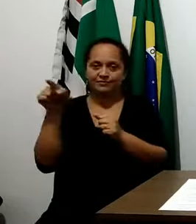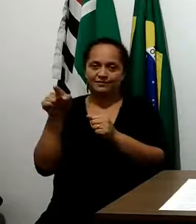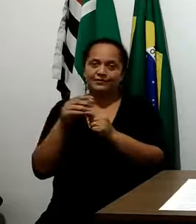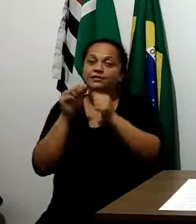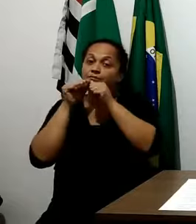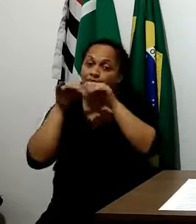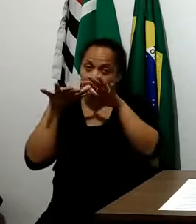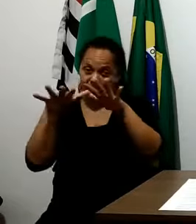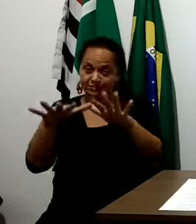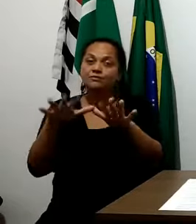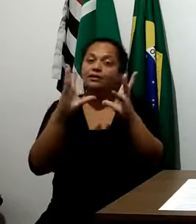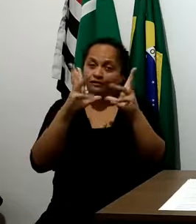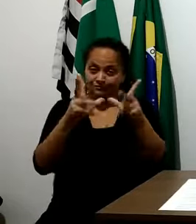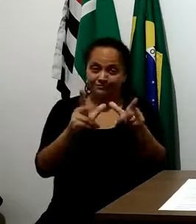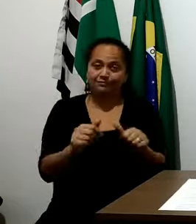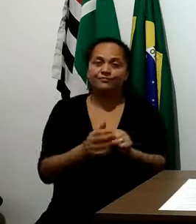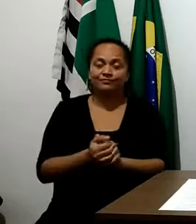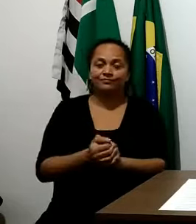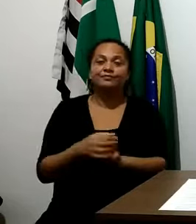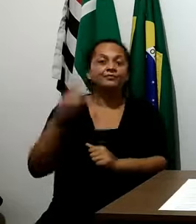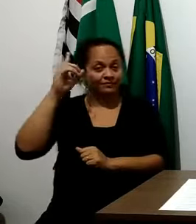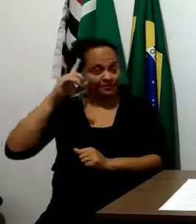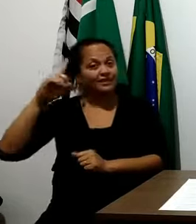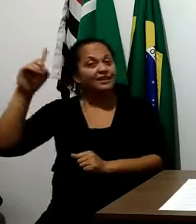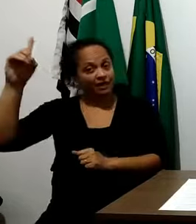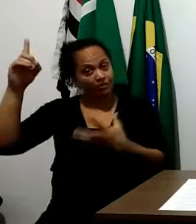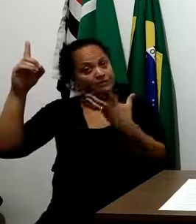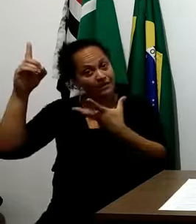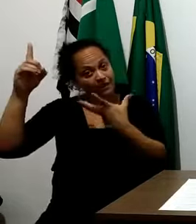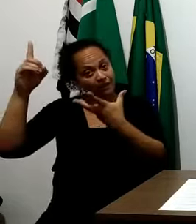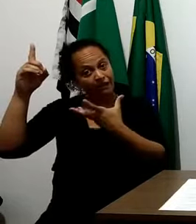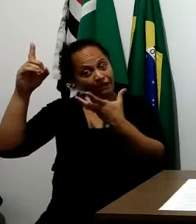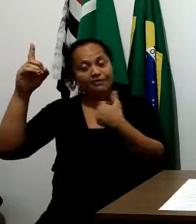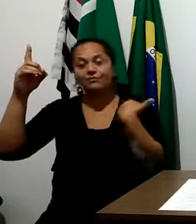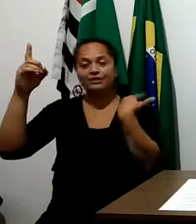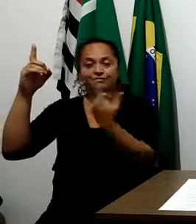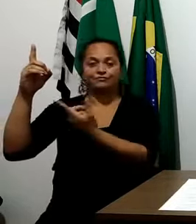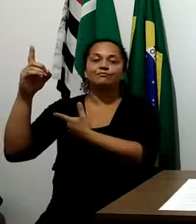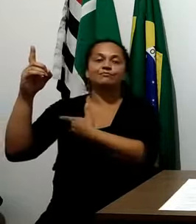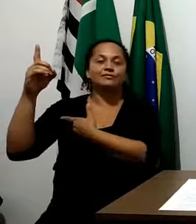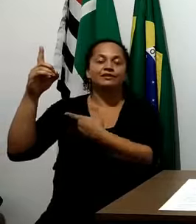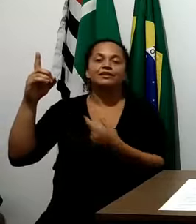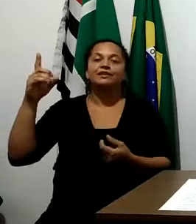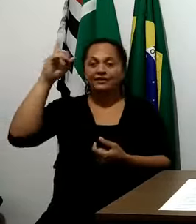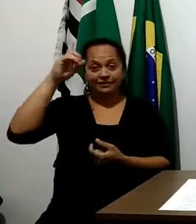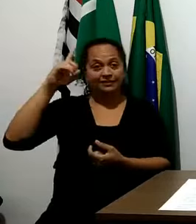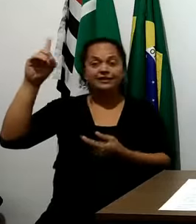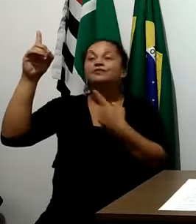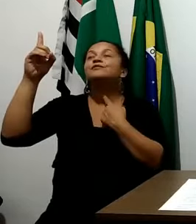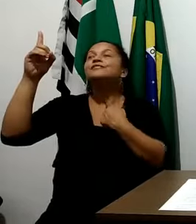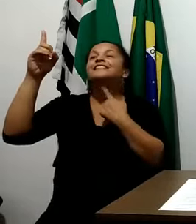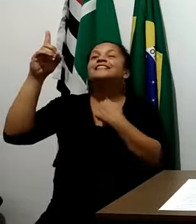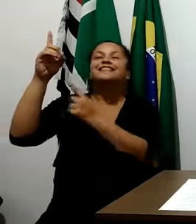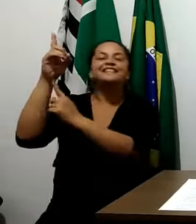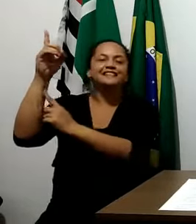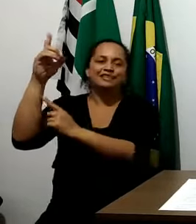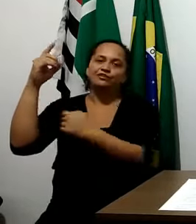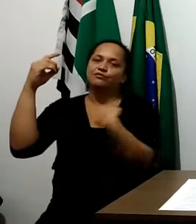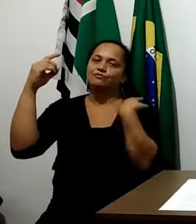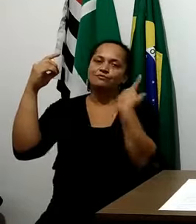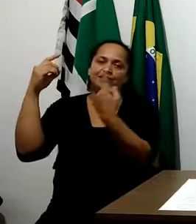coisas. Isso é o que Deus tem para nós. Isso é o que Deus quer desenvolver em nossas vidas. Eu sei que não